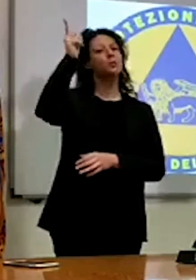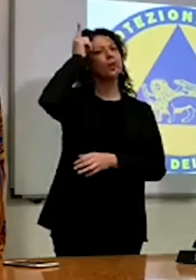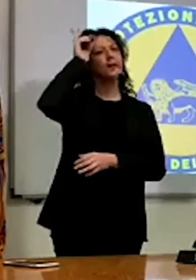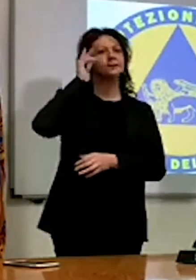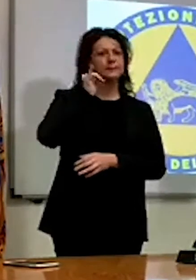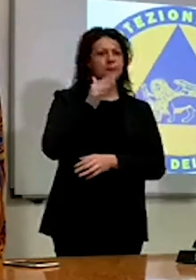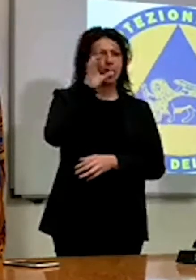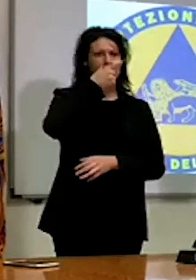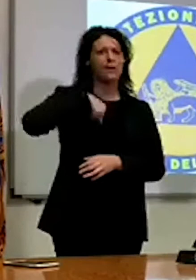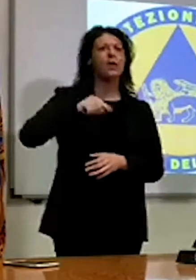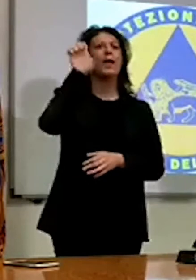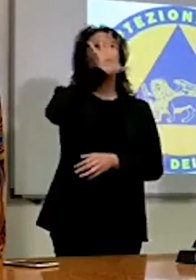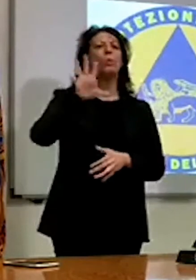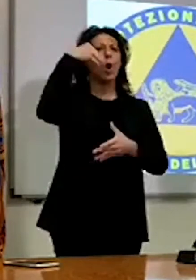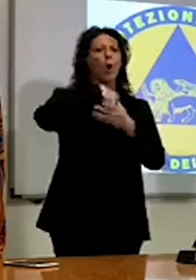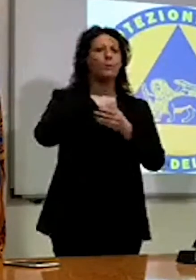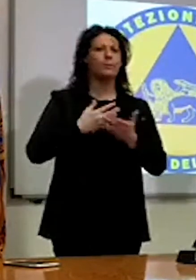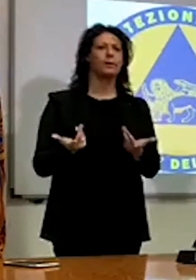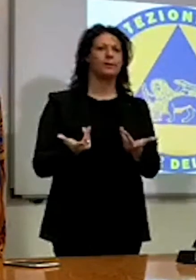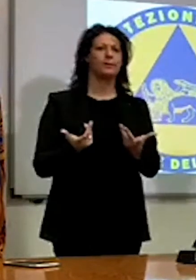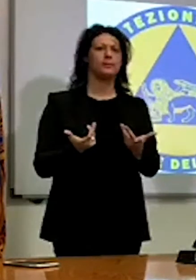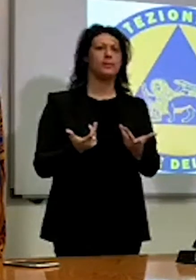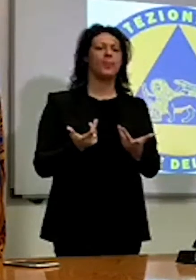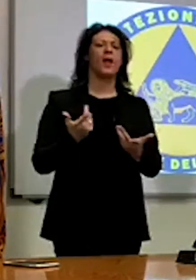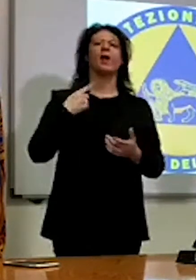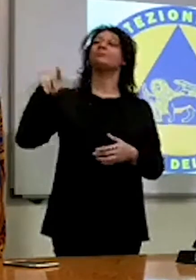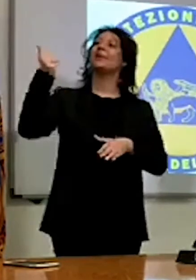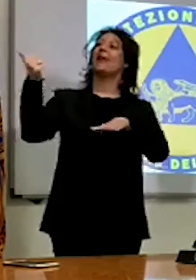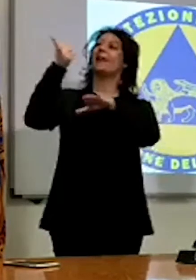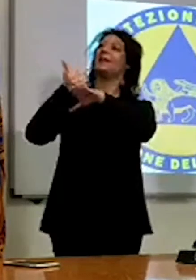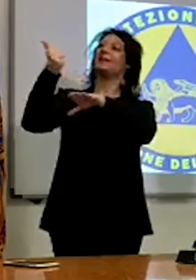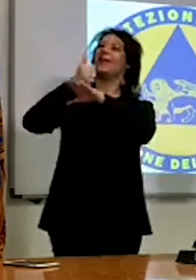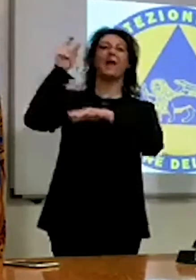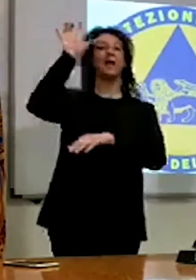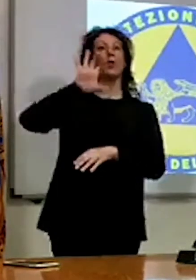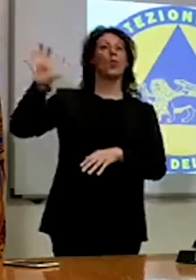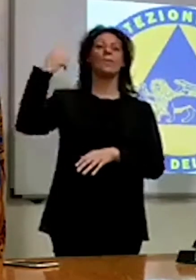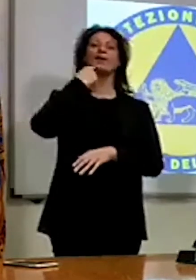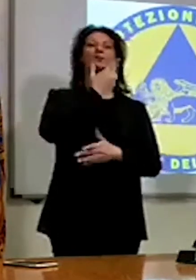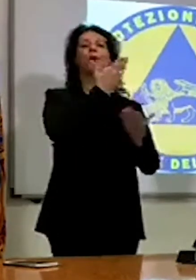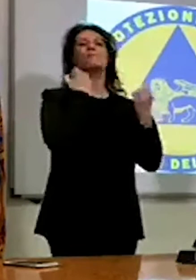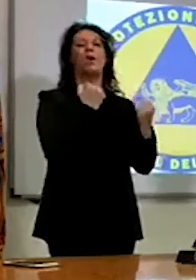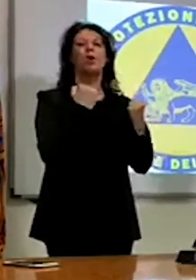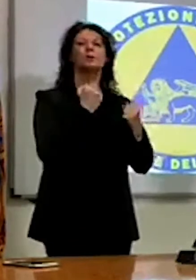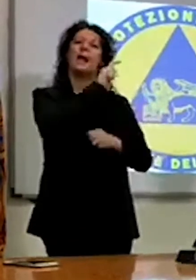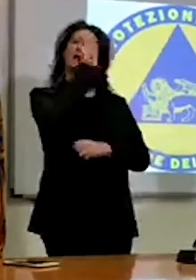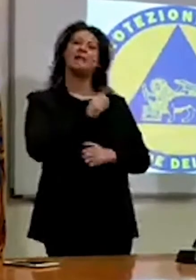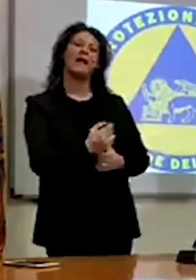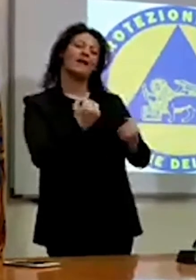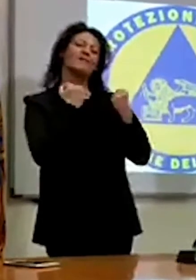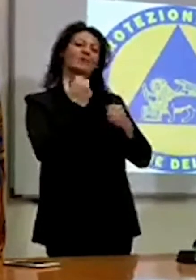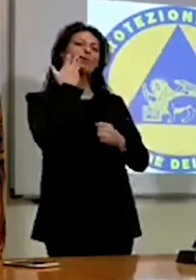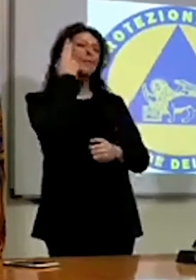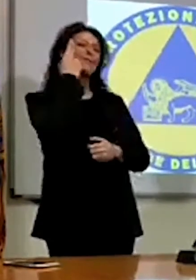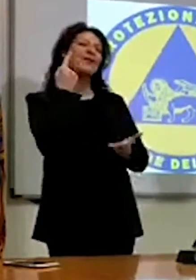ripetono e dei grandi messaggi dei leader europei immunitaria forza avanti ce la farebbero per vederli come